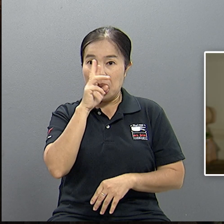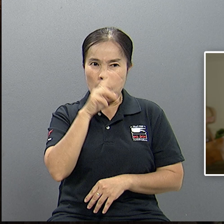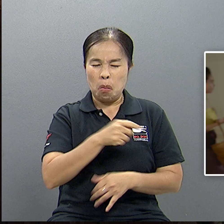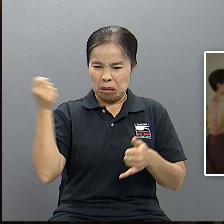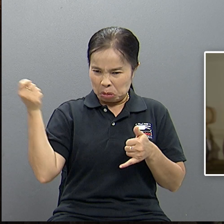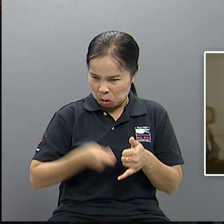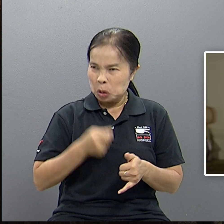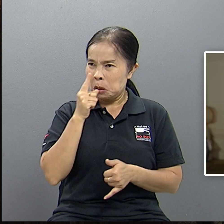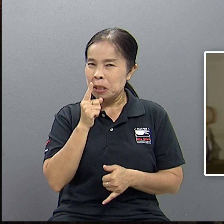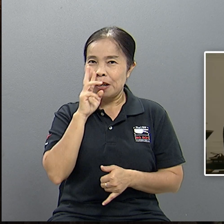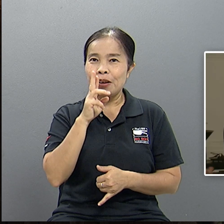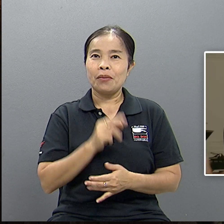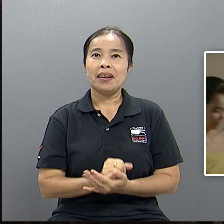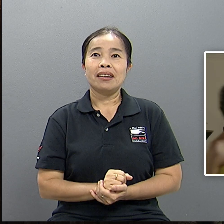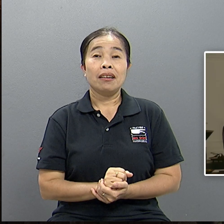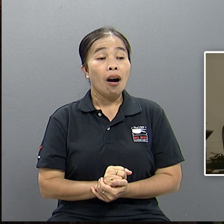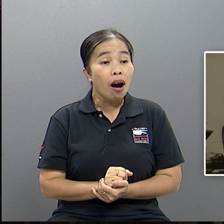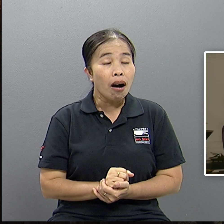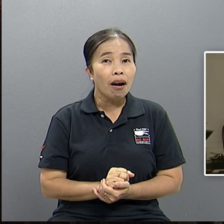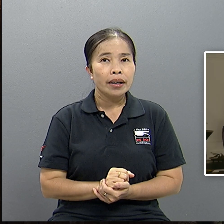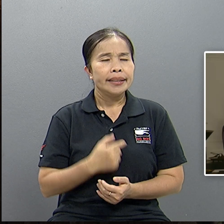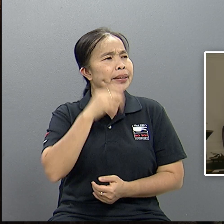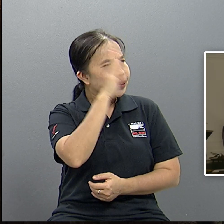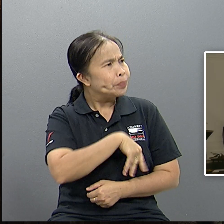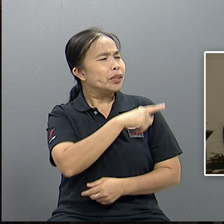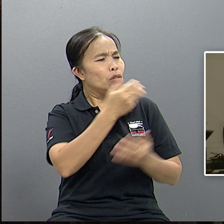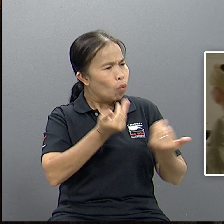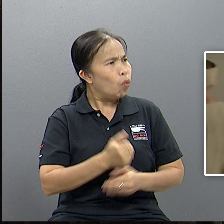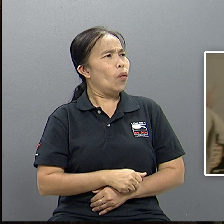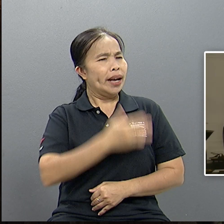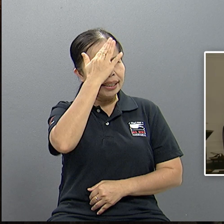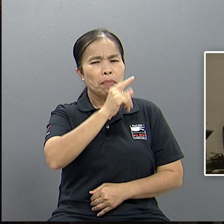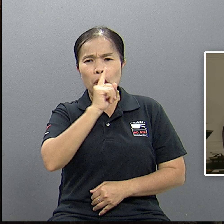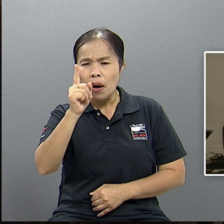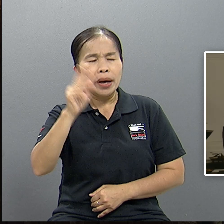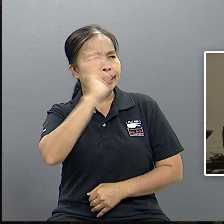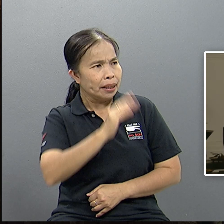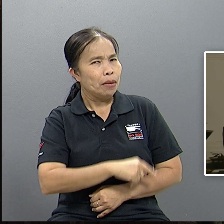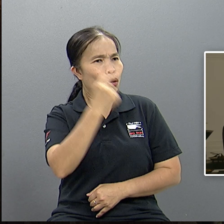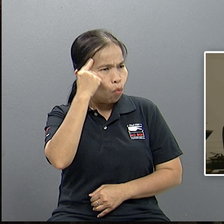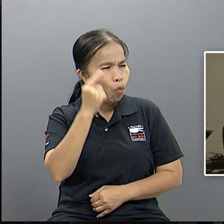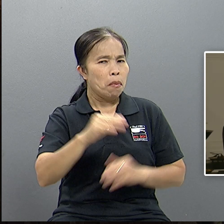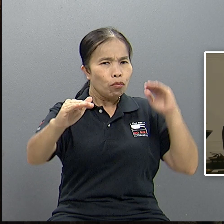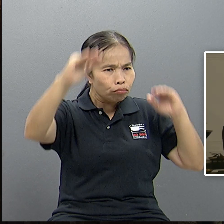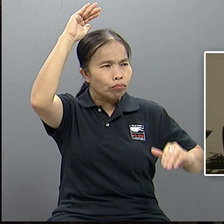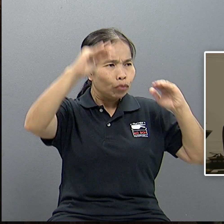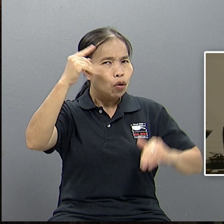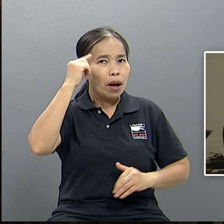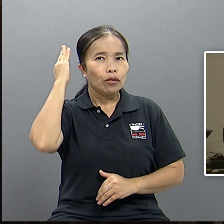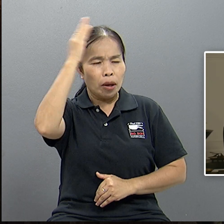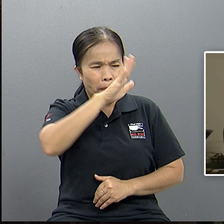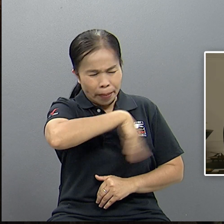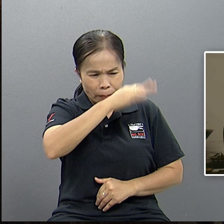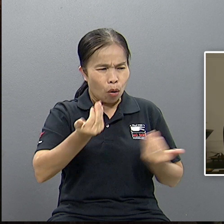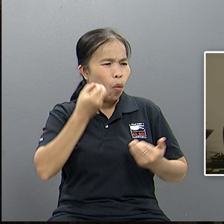นะ ศิลป์นะเรือไม่รู้จักที่ต่ำที่สูงไปกลับไปเลย ข้าหน้าอ้วนไปพามาแล้วไป